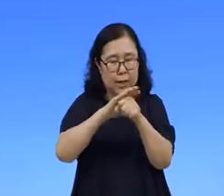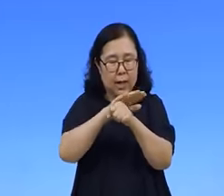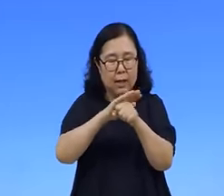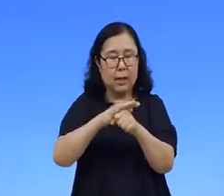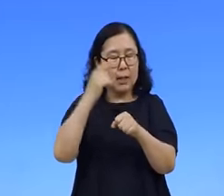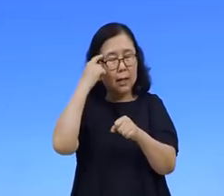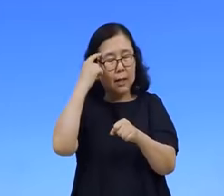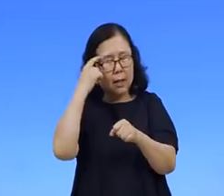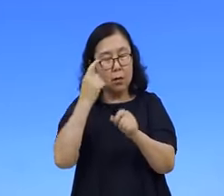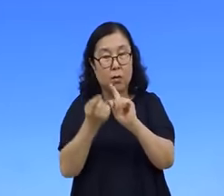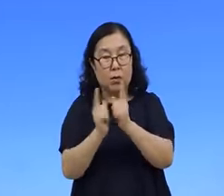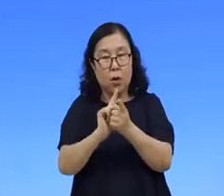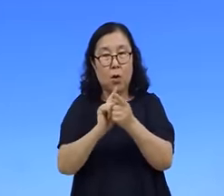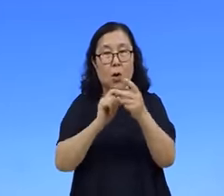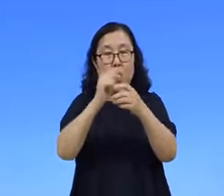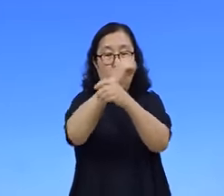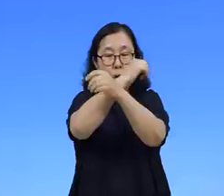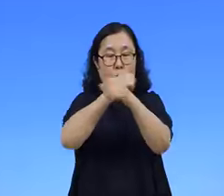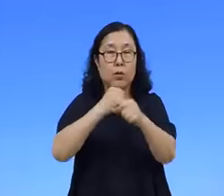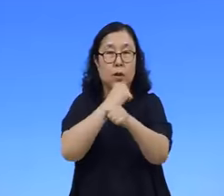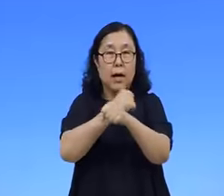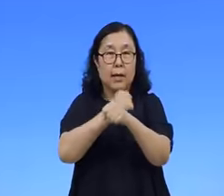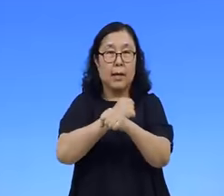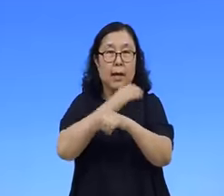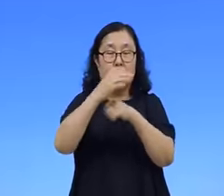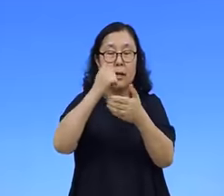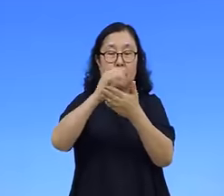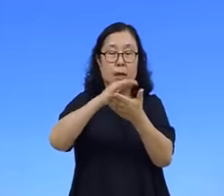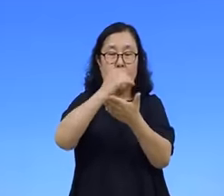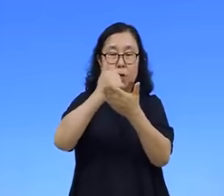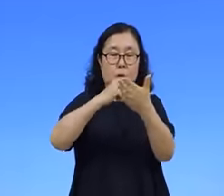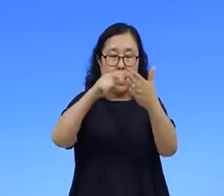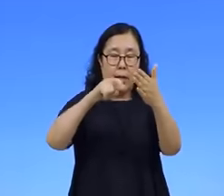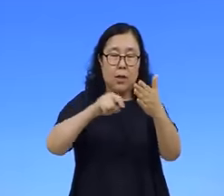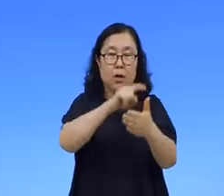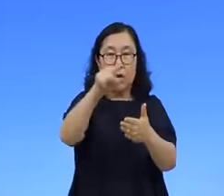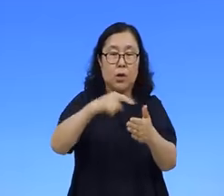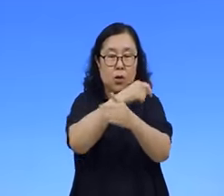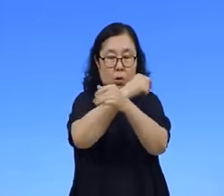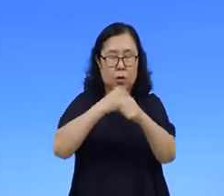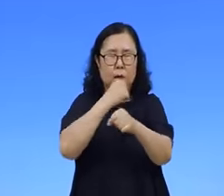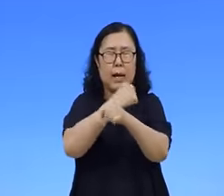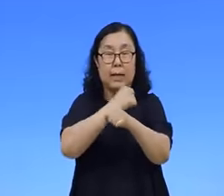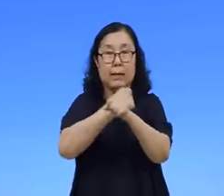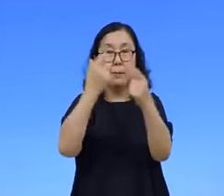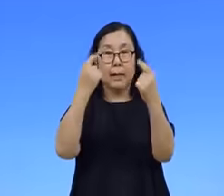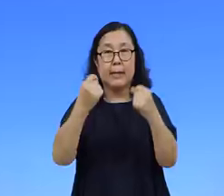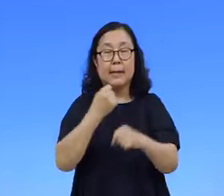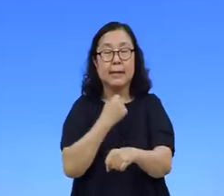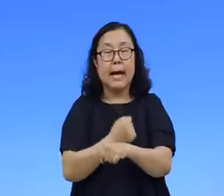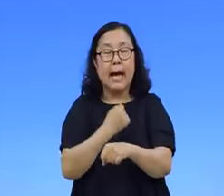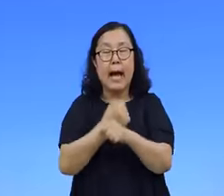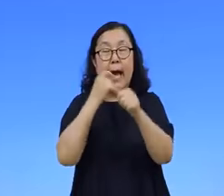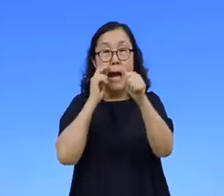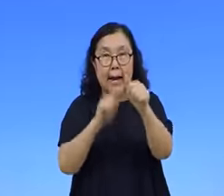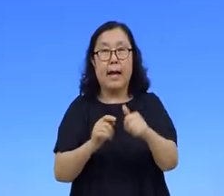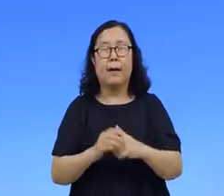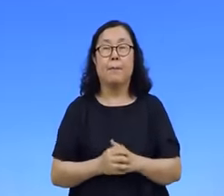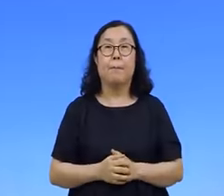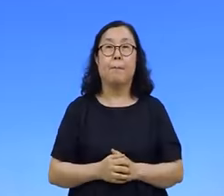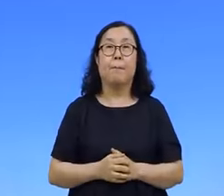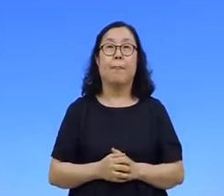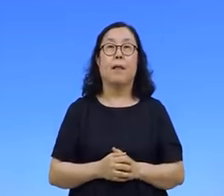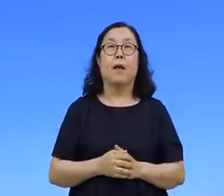여기며 서로 용서하기를 하나님이 그리스도 안에서 너희를 용서하신 것 같이 하라. 우리가 이 끓어오르는